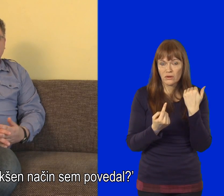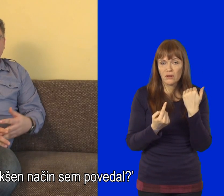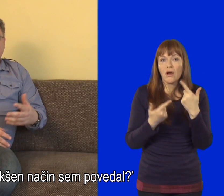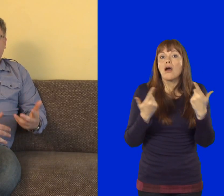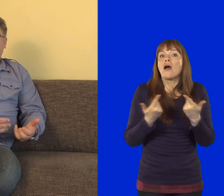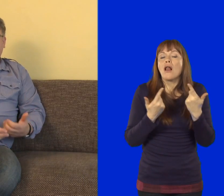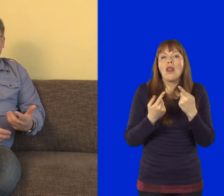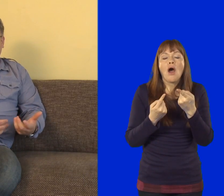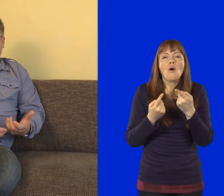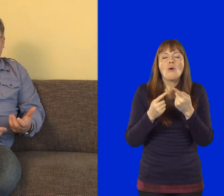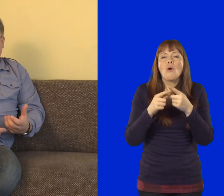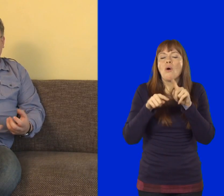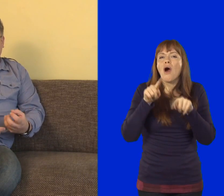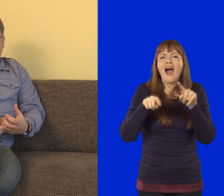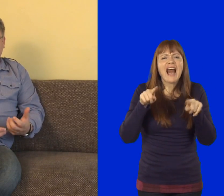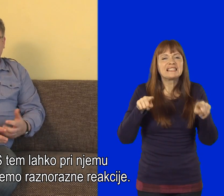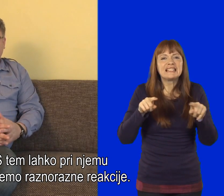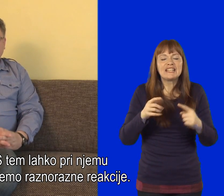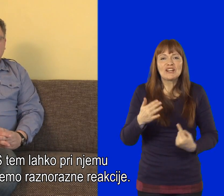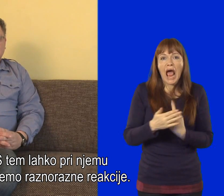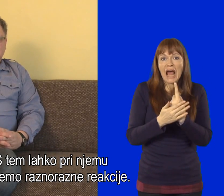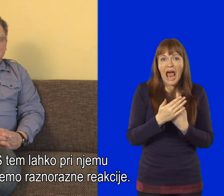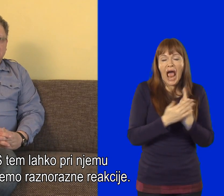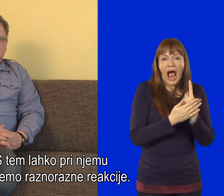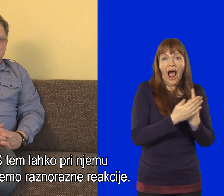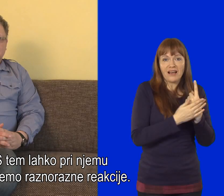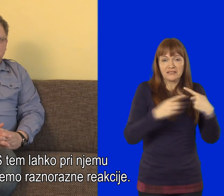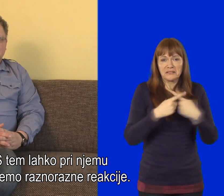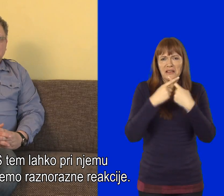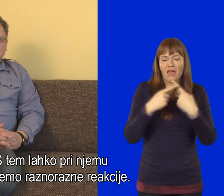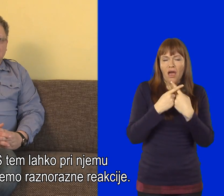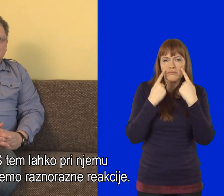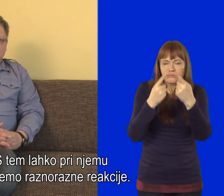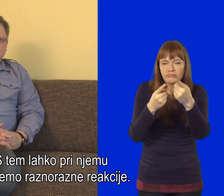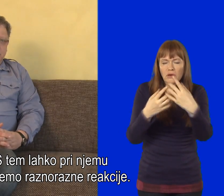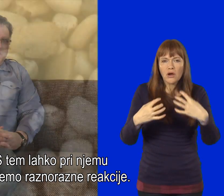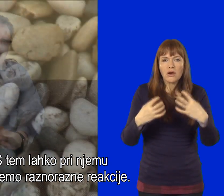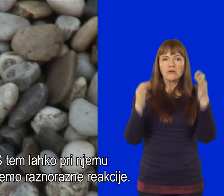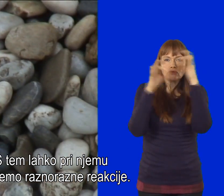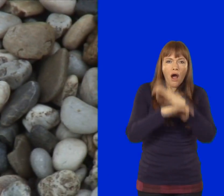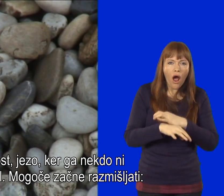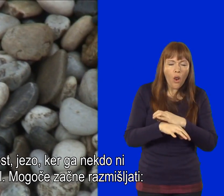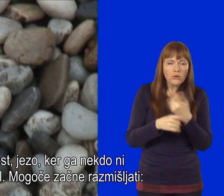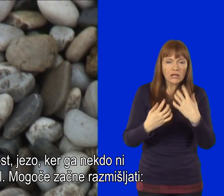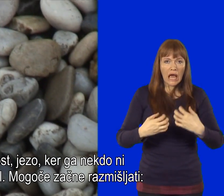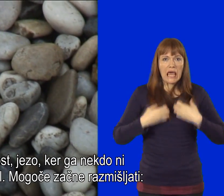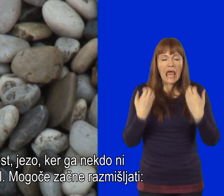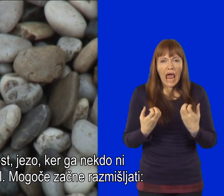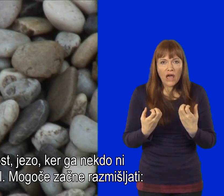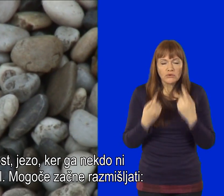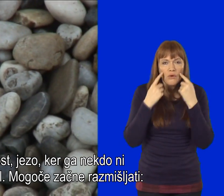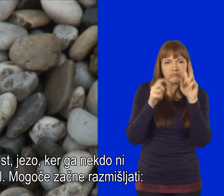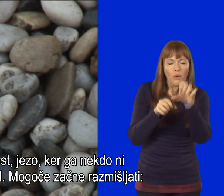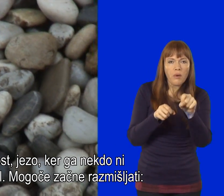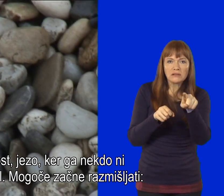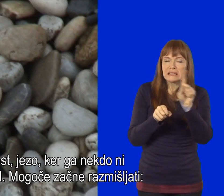ne, in lahko razne reakcije pri njemu izzovemo, žalost, jezo, da me